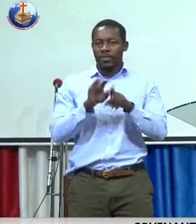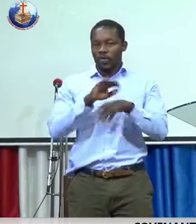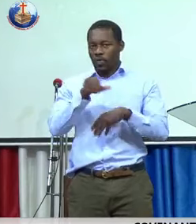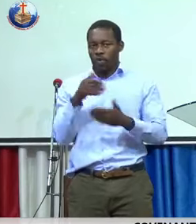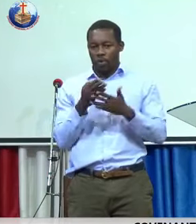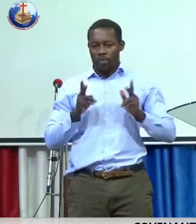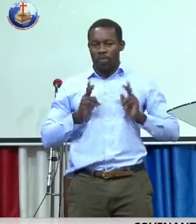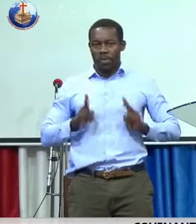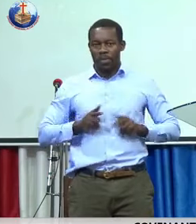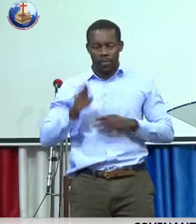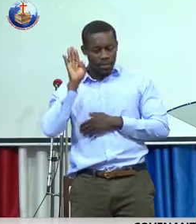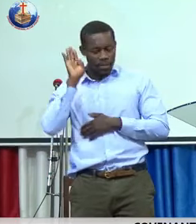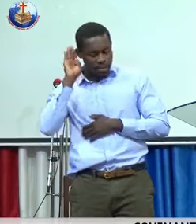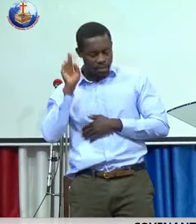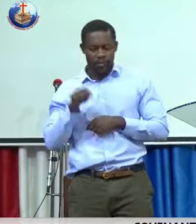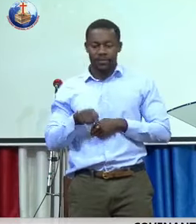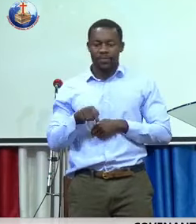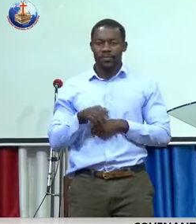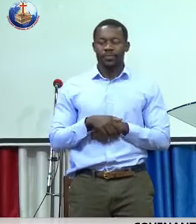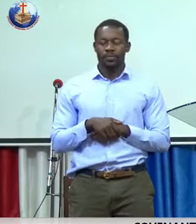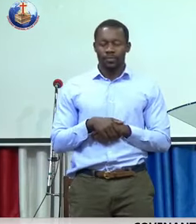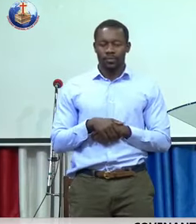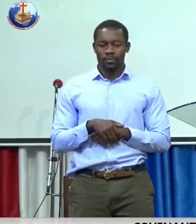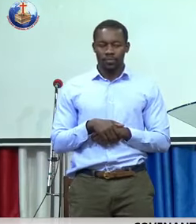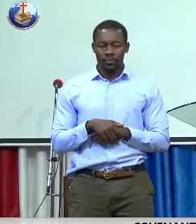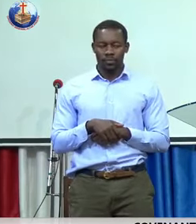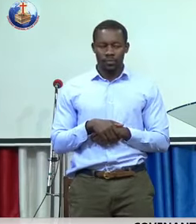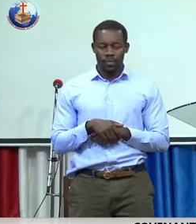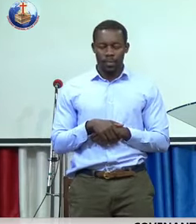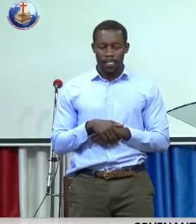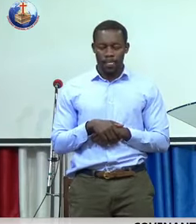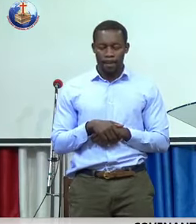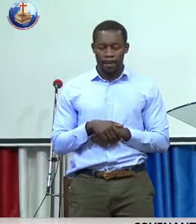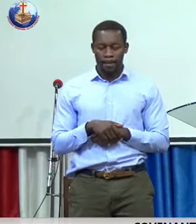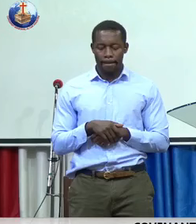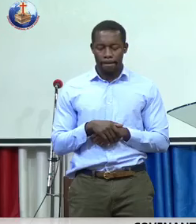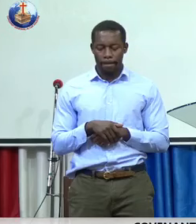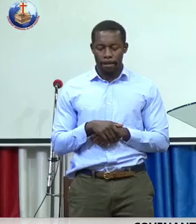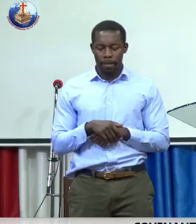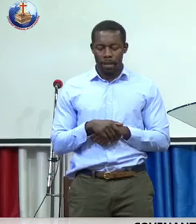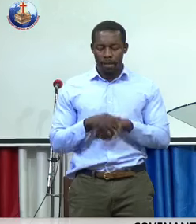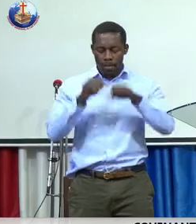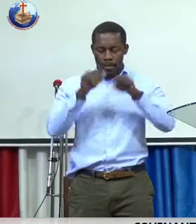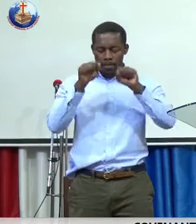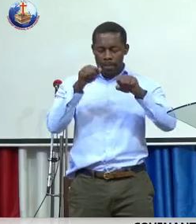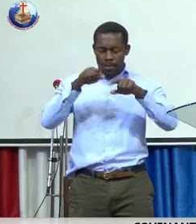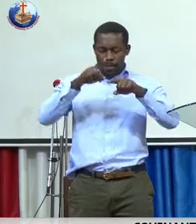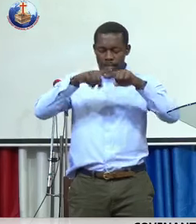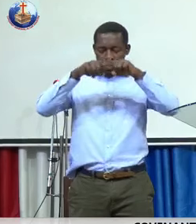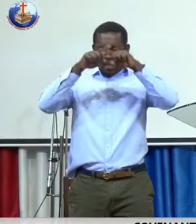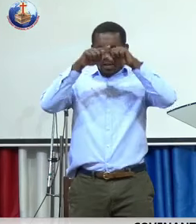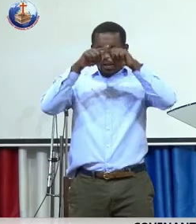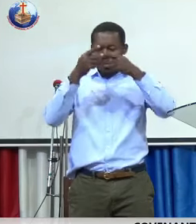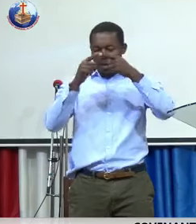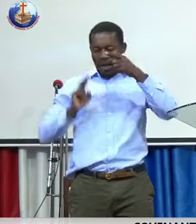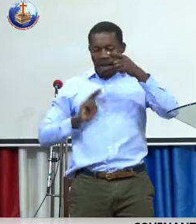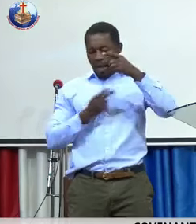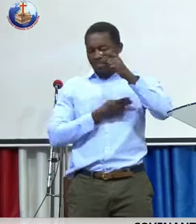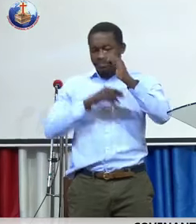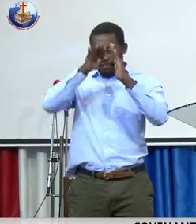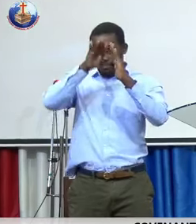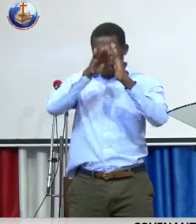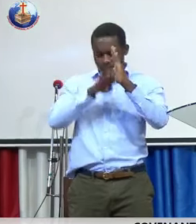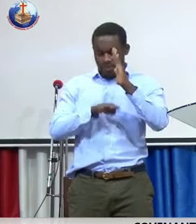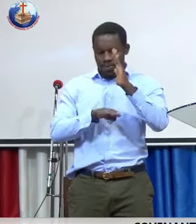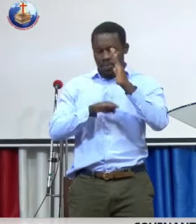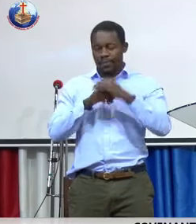kwamba neno hili utalisababisha likaze matunda katika maisha yetu na maisha ya wasikizaji. May you increase as we decrease dear Lord. Ongezeka